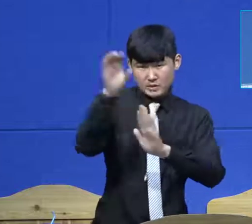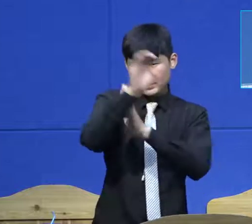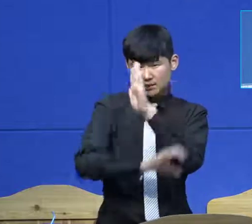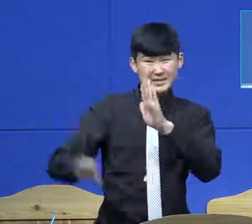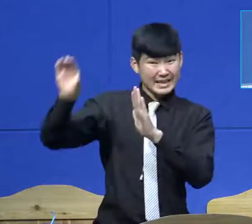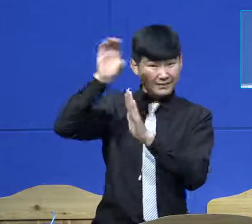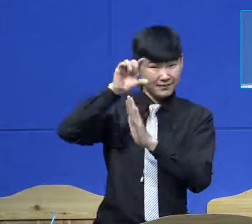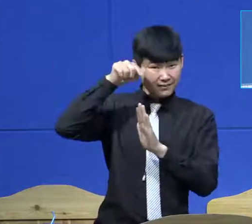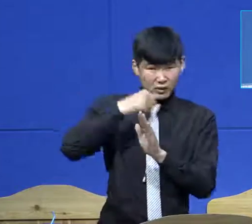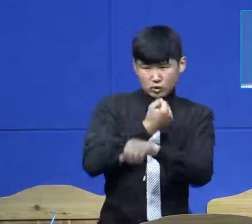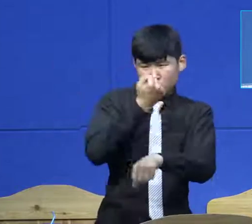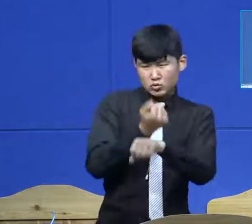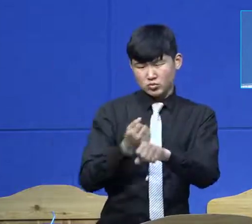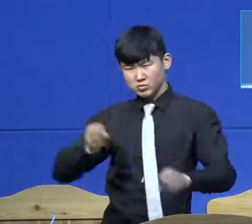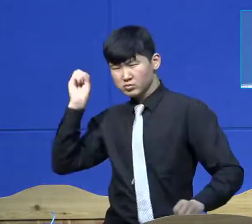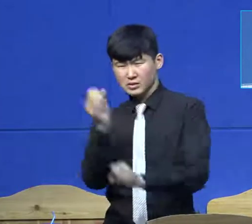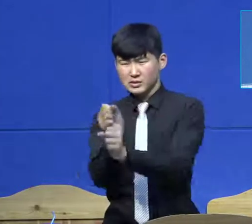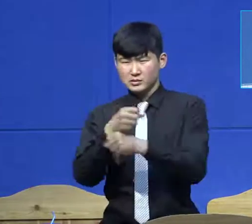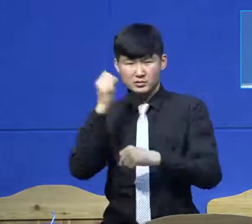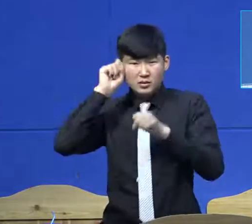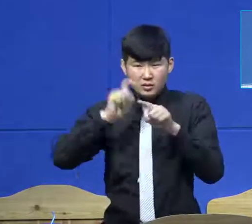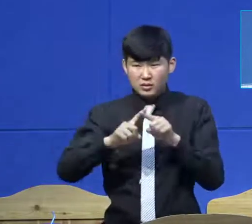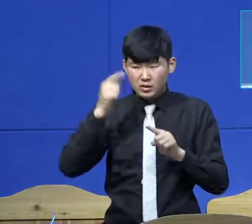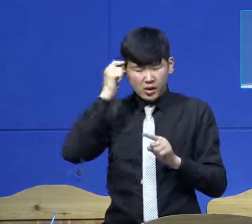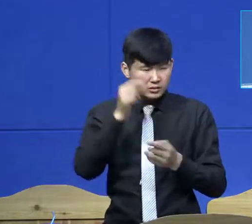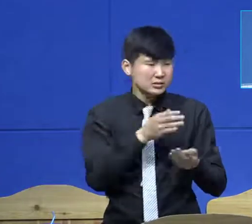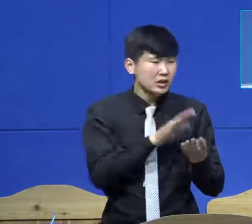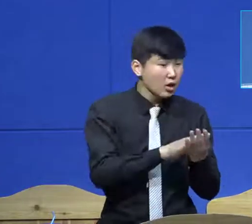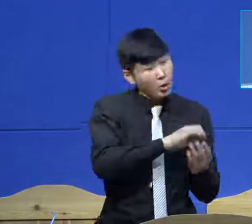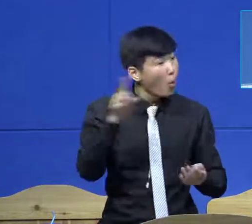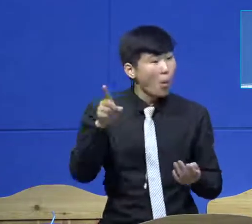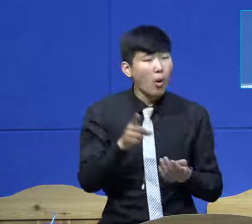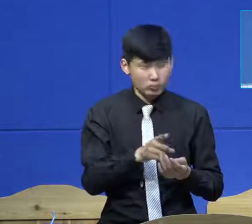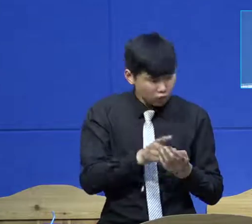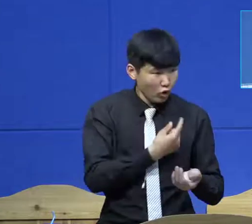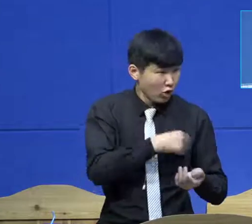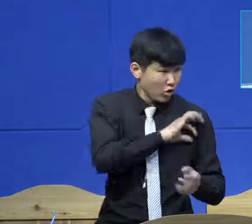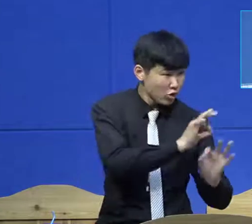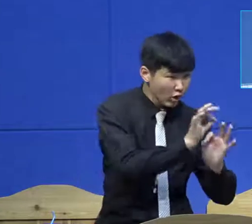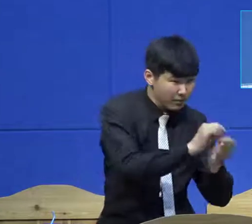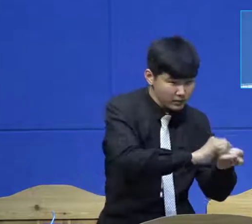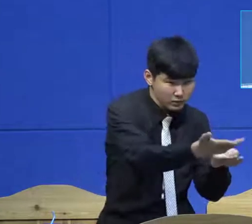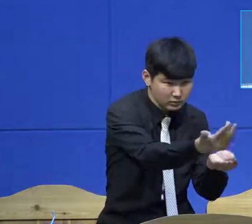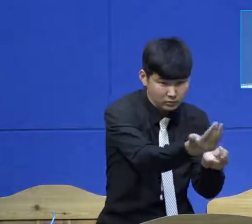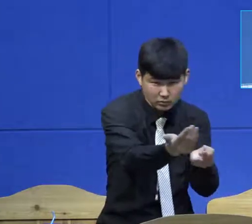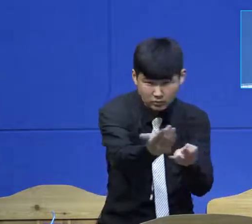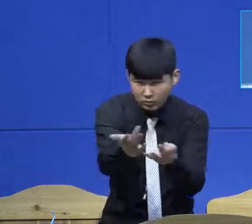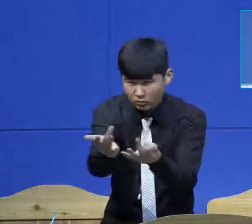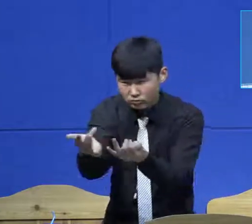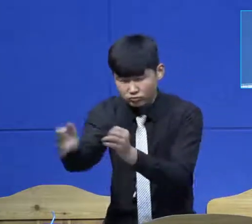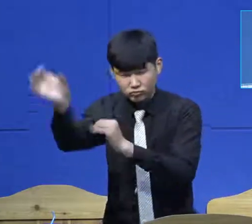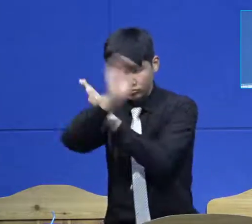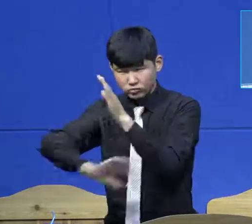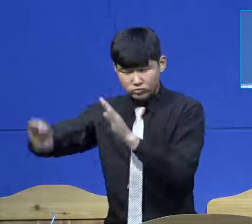чулуу шидэж алж байхад тэнцээ санал хураалтыг нь авч толгойлж байсан, манлайлж байсан хүн.